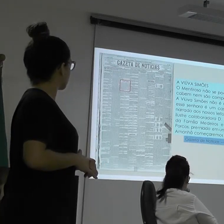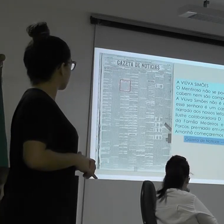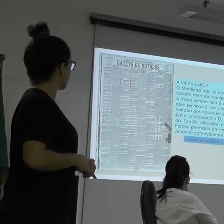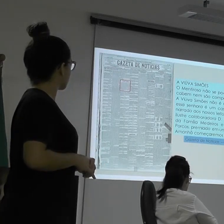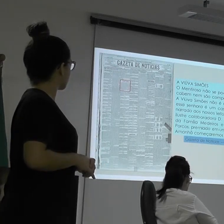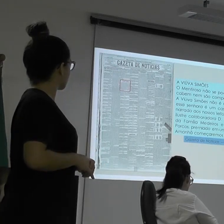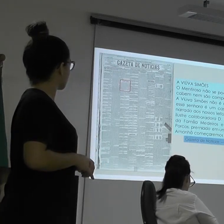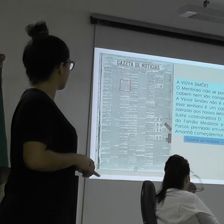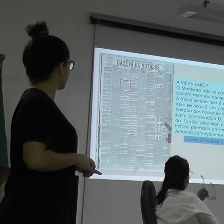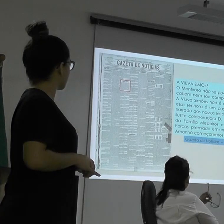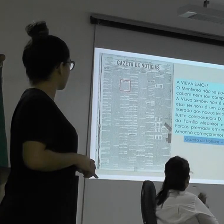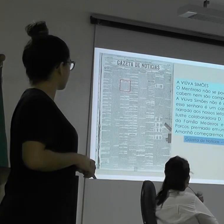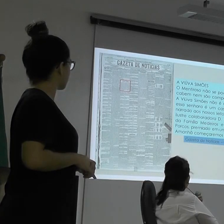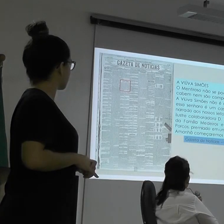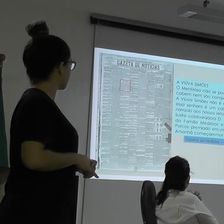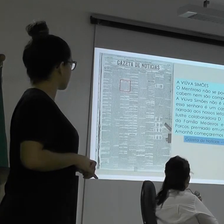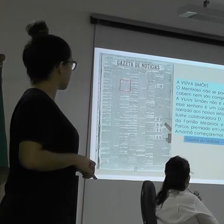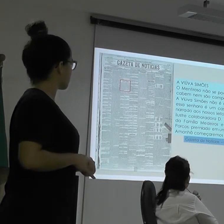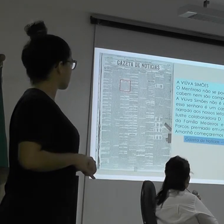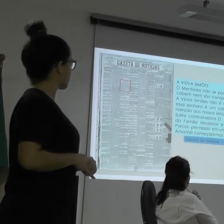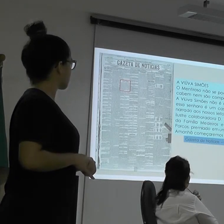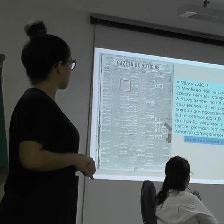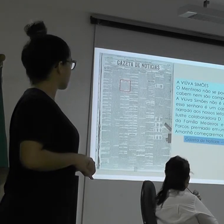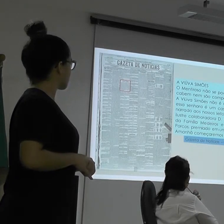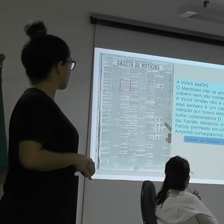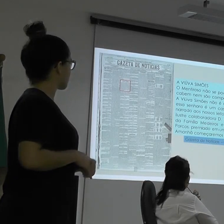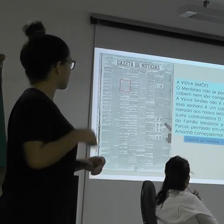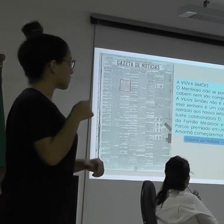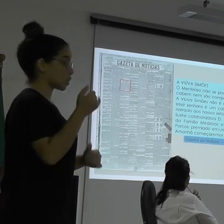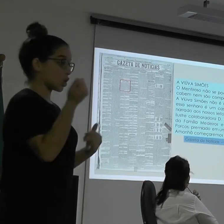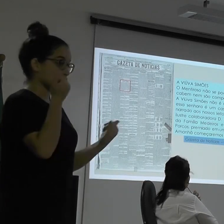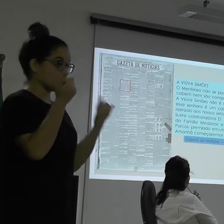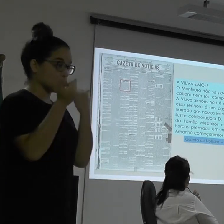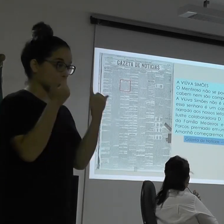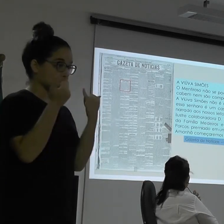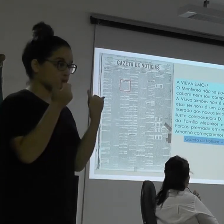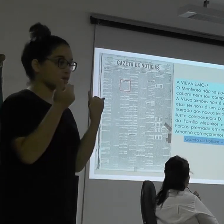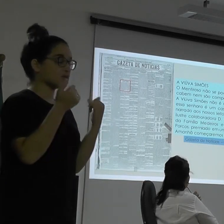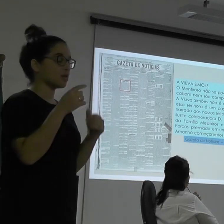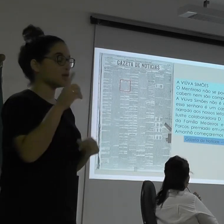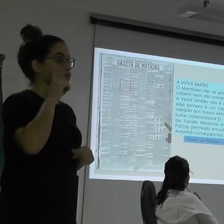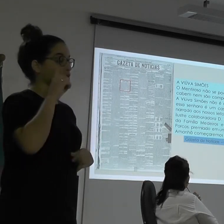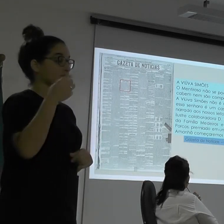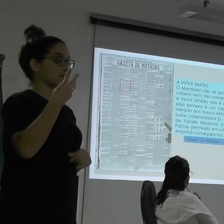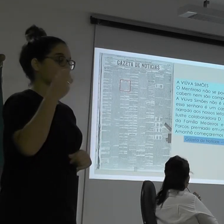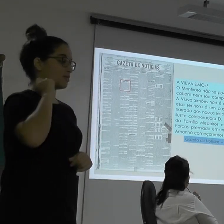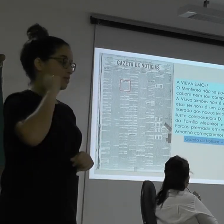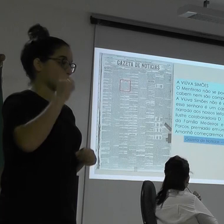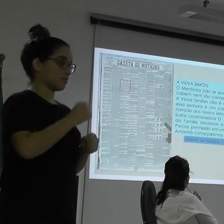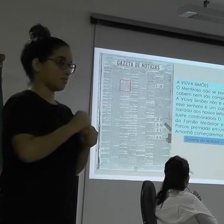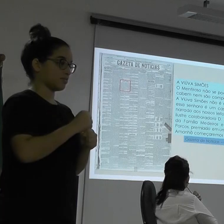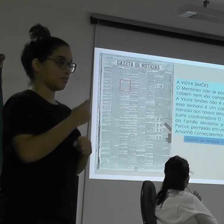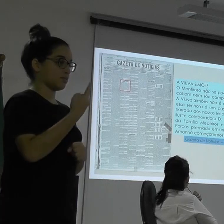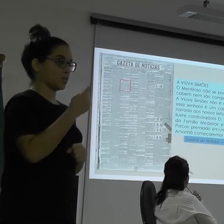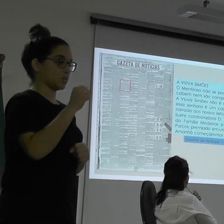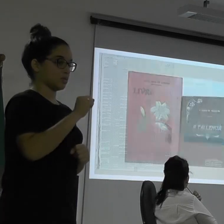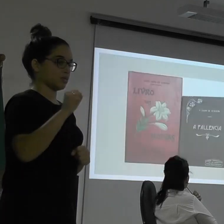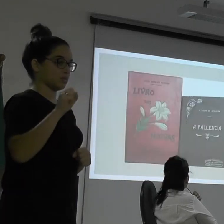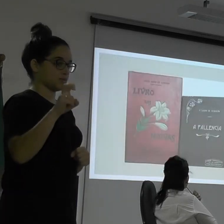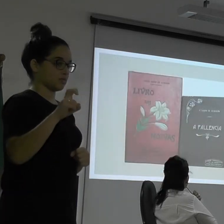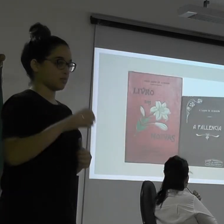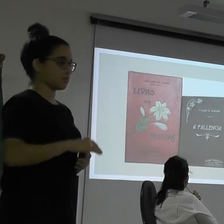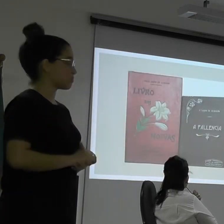Amanhã começaremos a publicar A Viúva Simões. É uma notícia de 3 de abril de 1885. Deixa eu ver qual é o